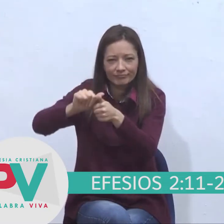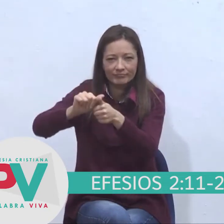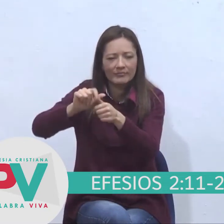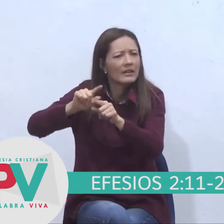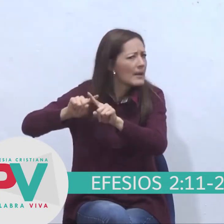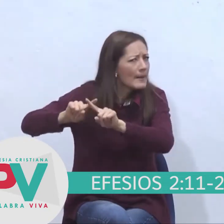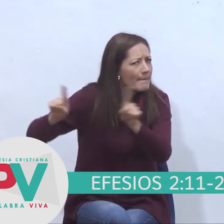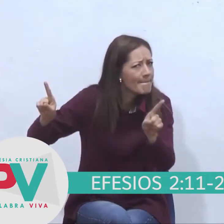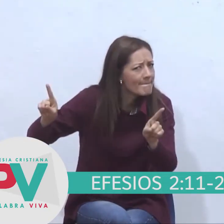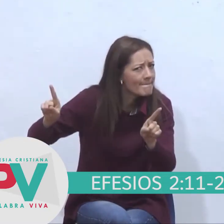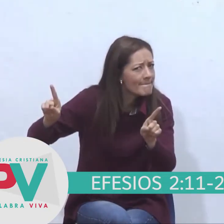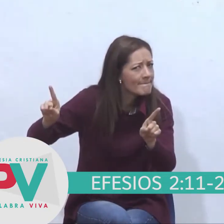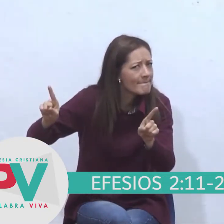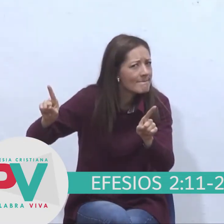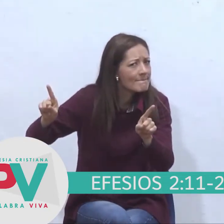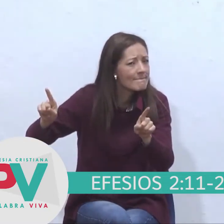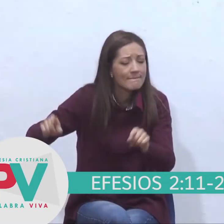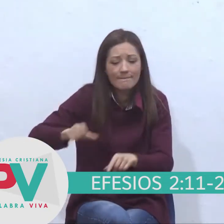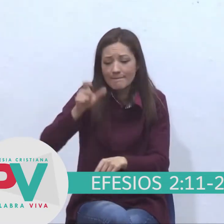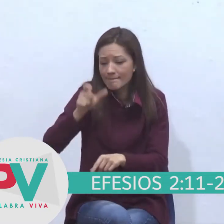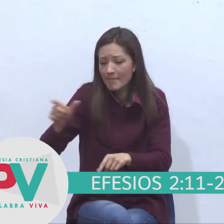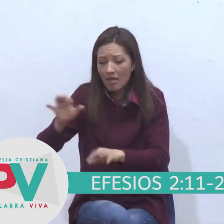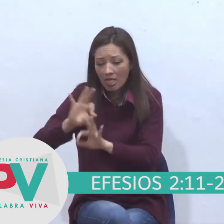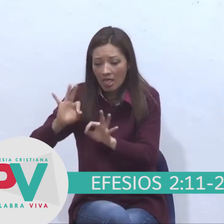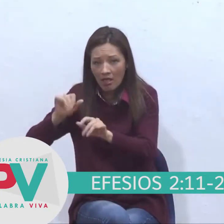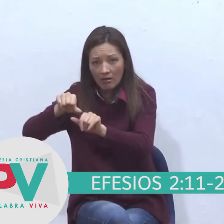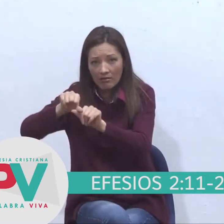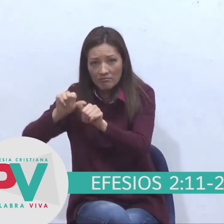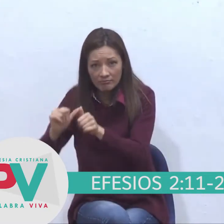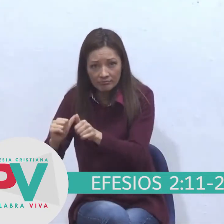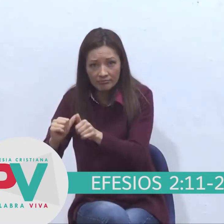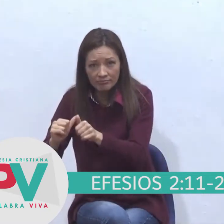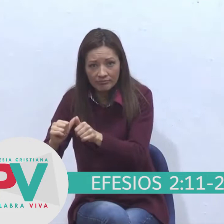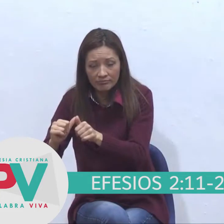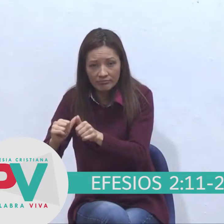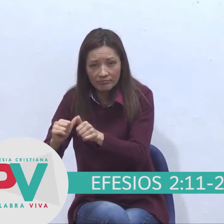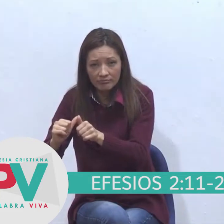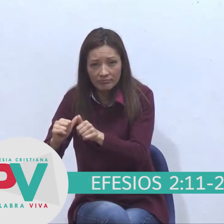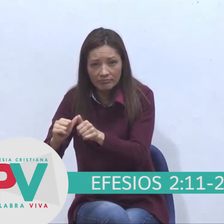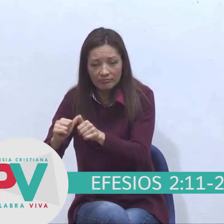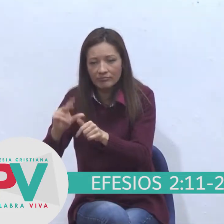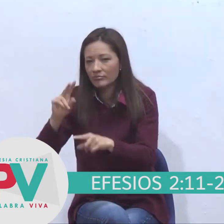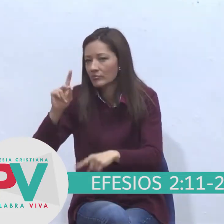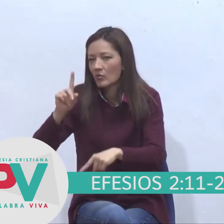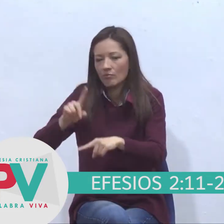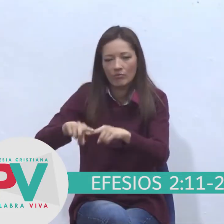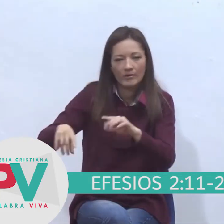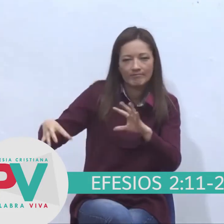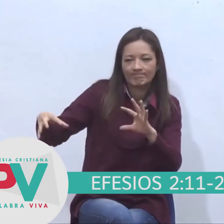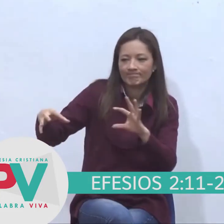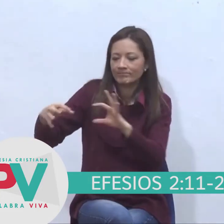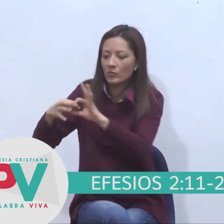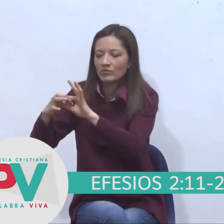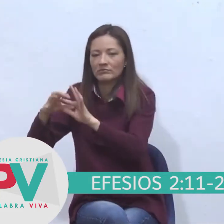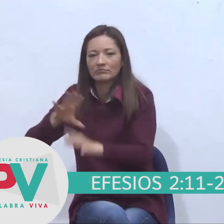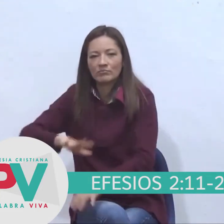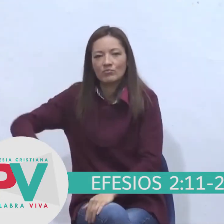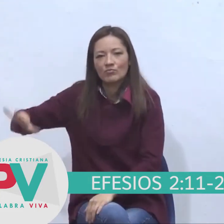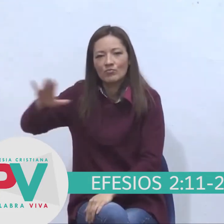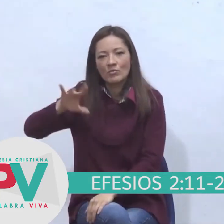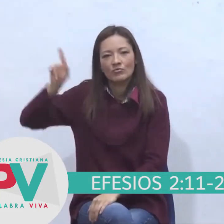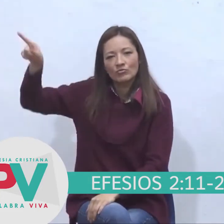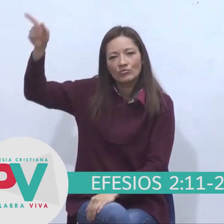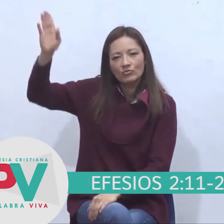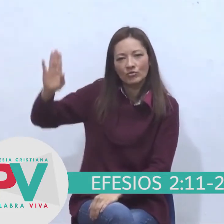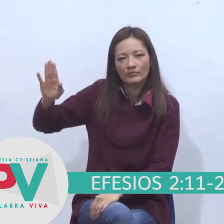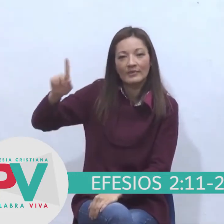Pero todo aquel que no tenga el prepucio circuncidado no puede ser parte del pueblo de Dios. Ese